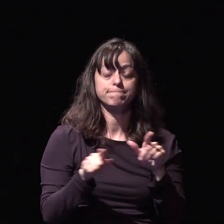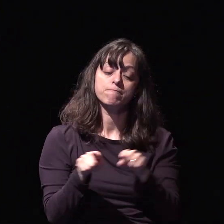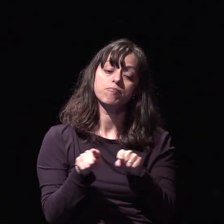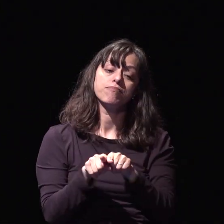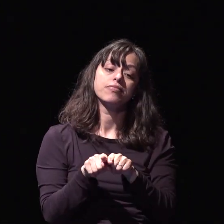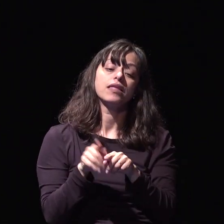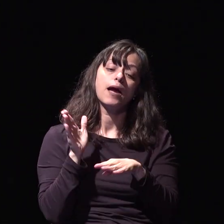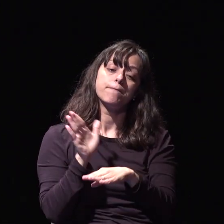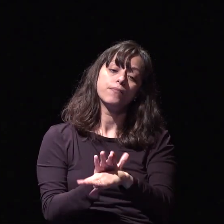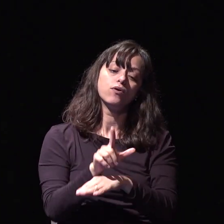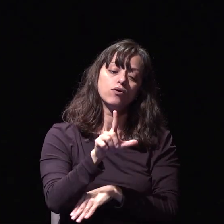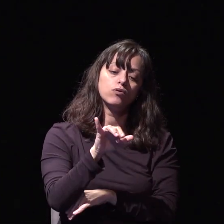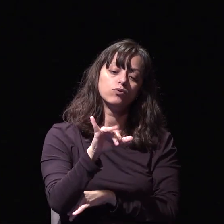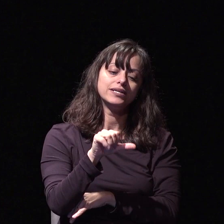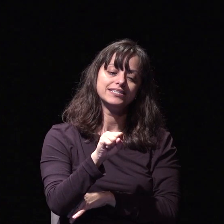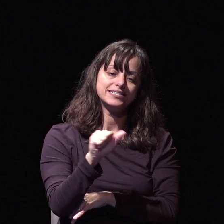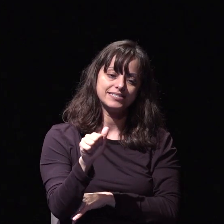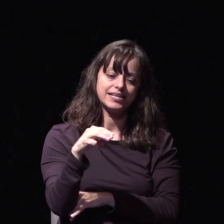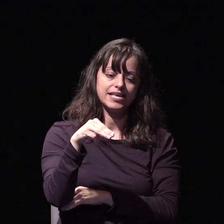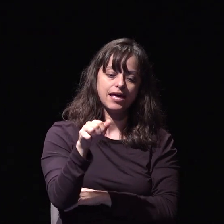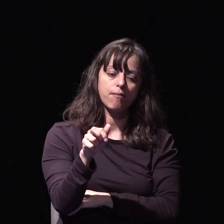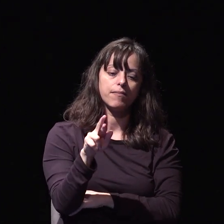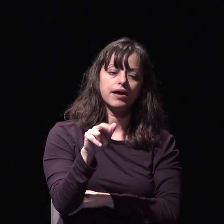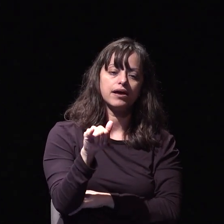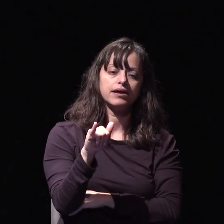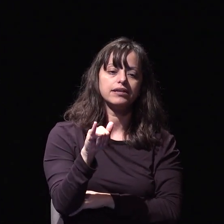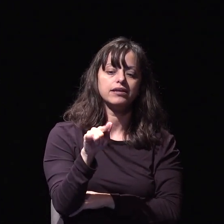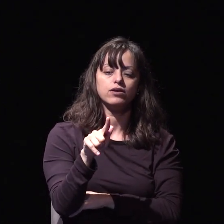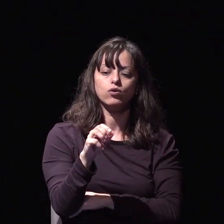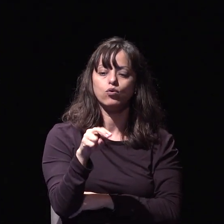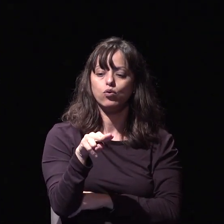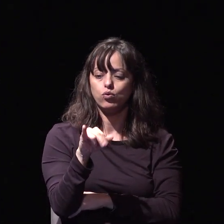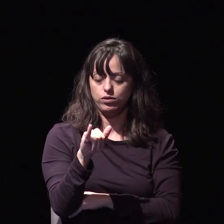Maringoni, construir um...